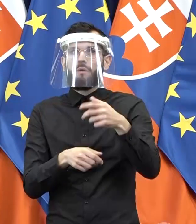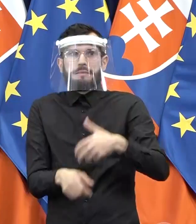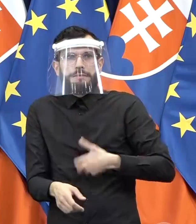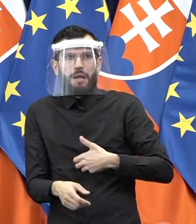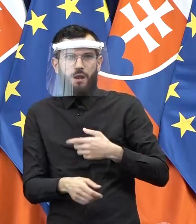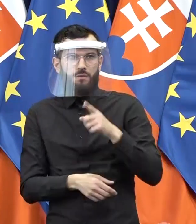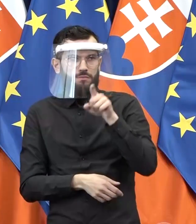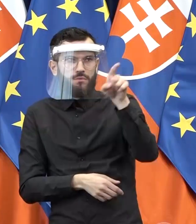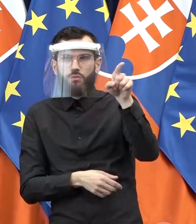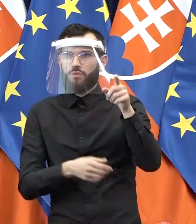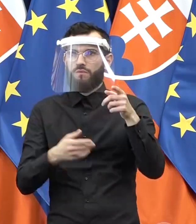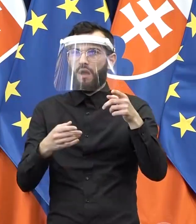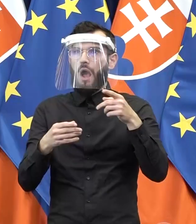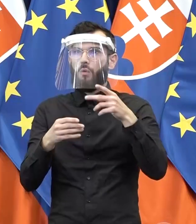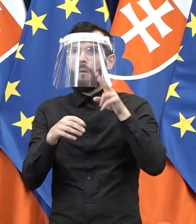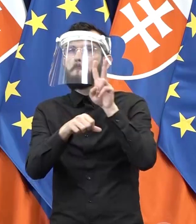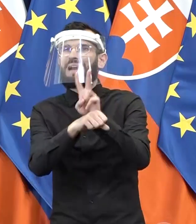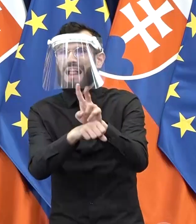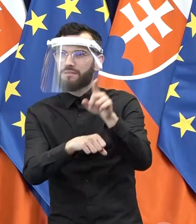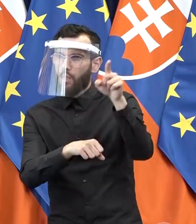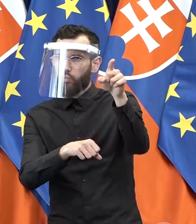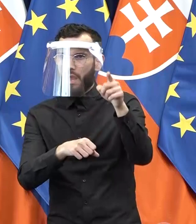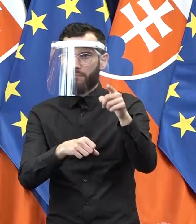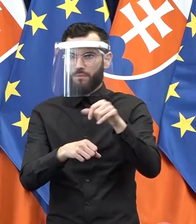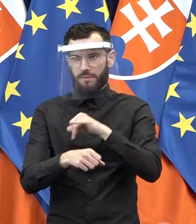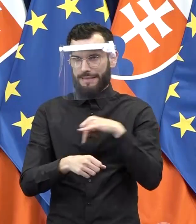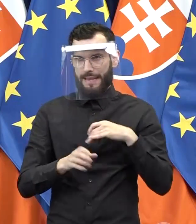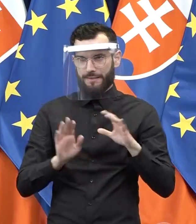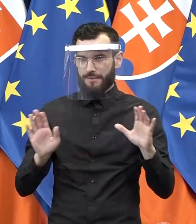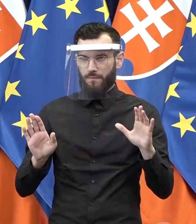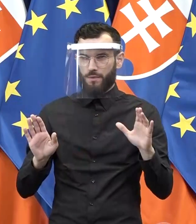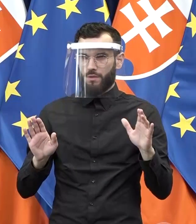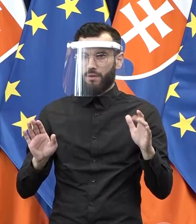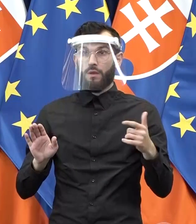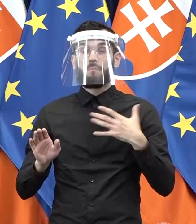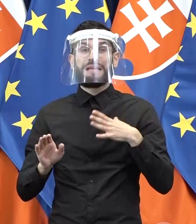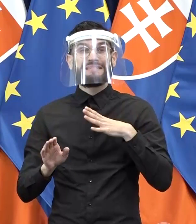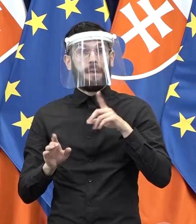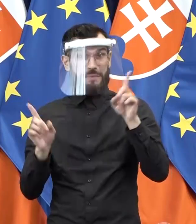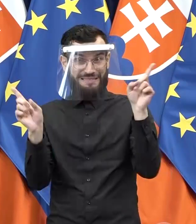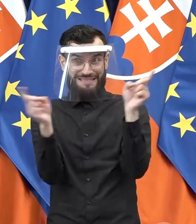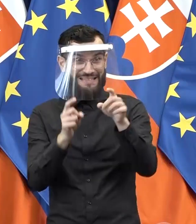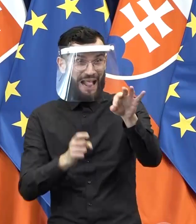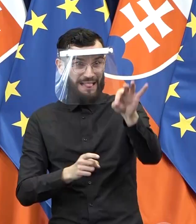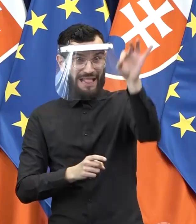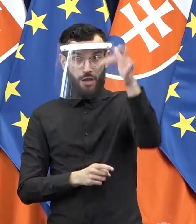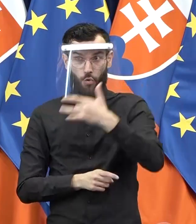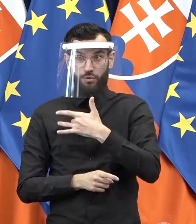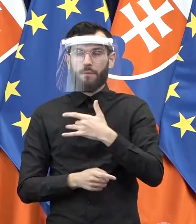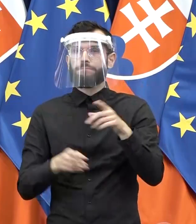ostrakizovanie alebo nejaké prenasledovanie takýchto ľudí. Našou úlohou je identifikovať týchto ľudí,